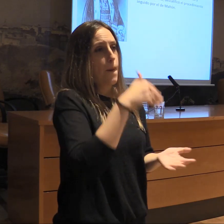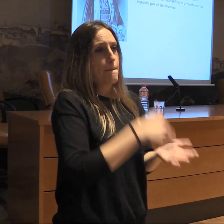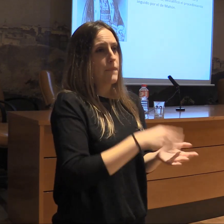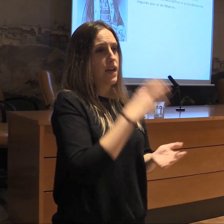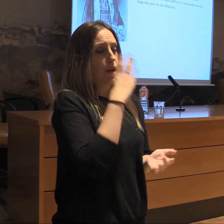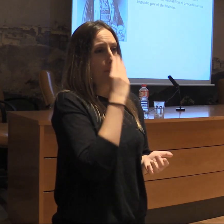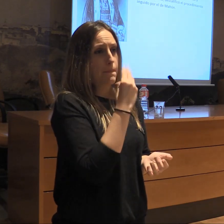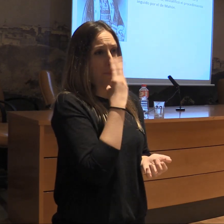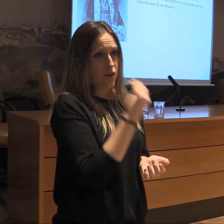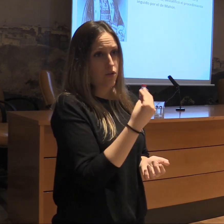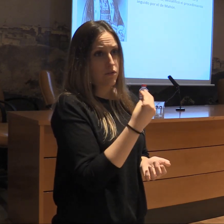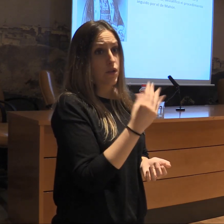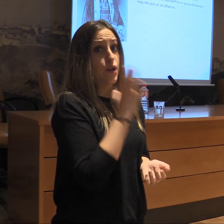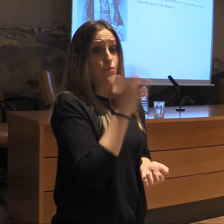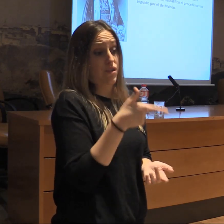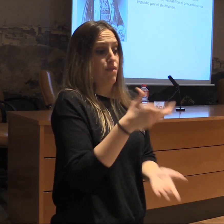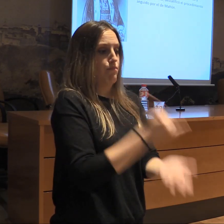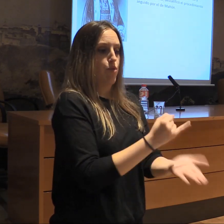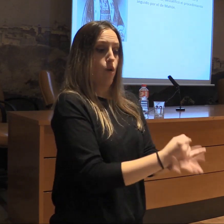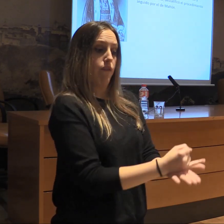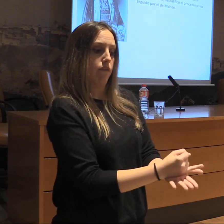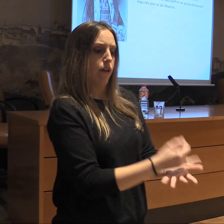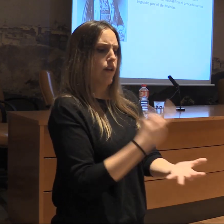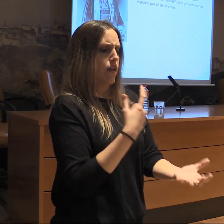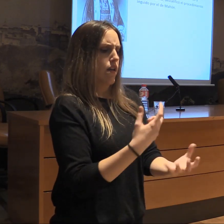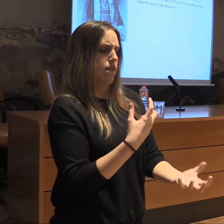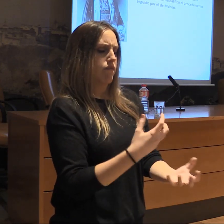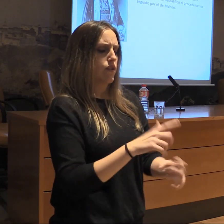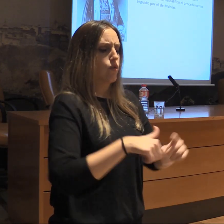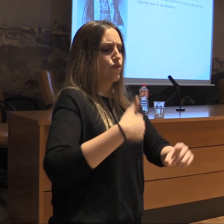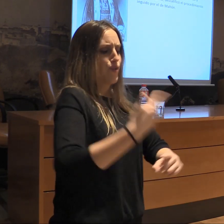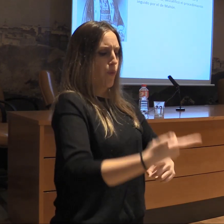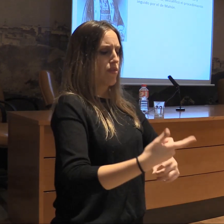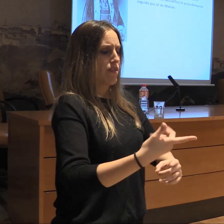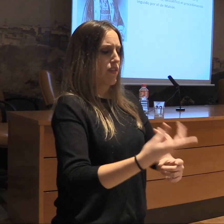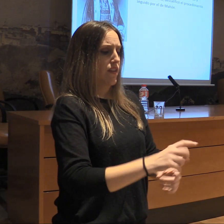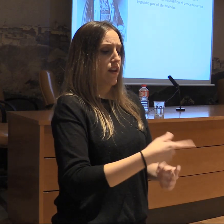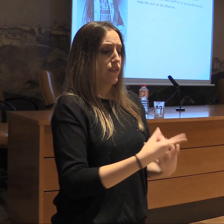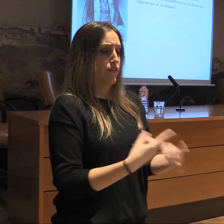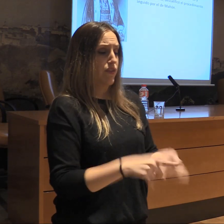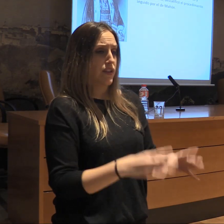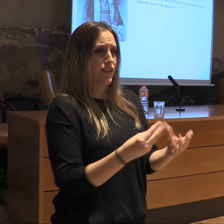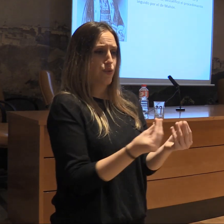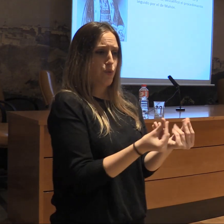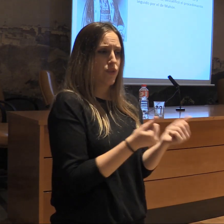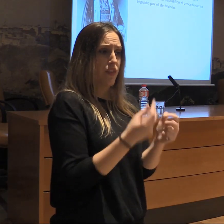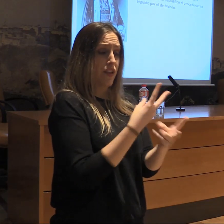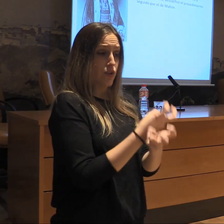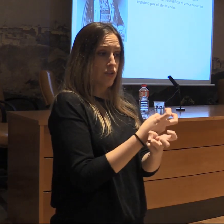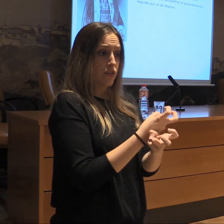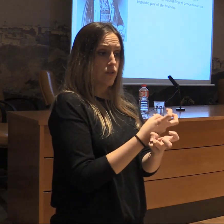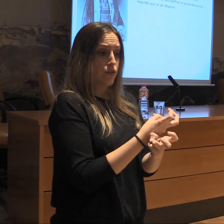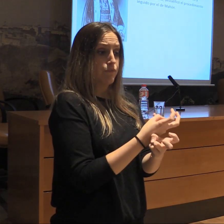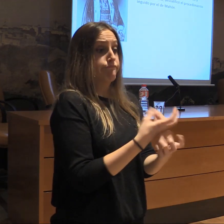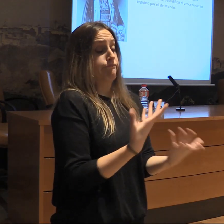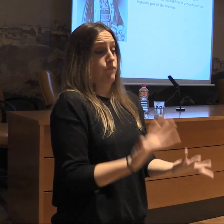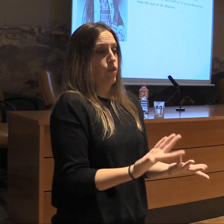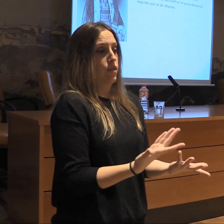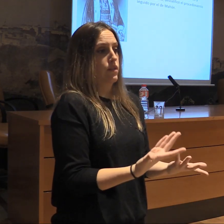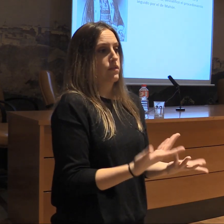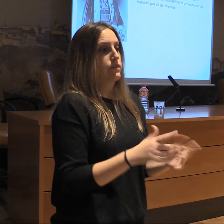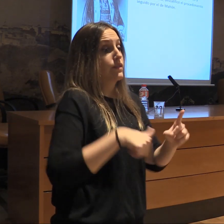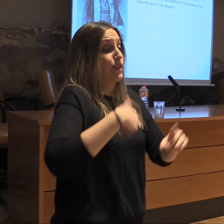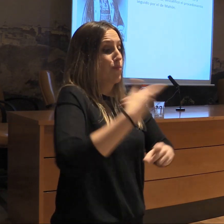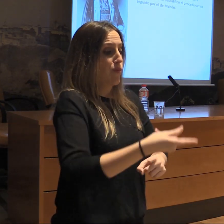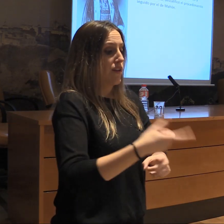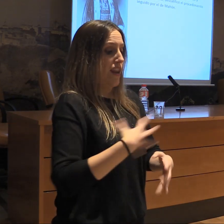que probaba los efectos de las distintas sustancias tóxicas y cómo analizar los restos de esos tóxicos en sus